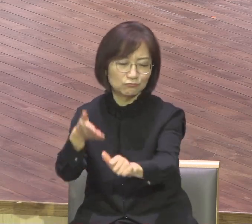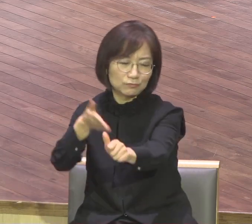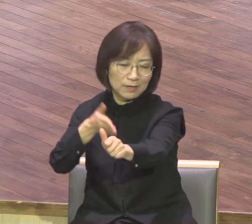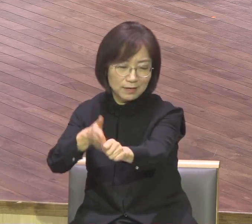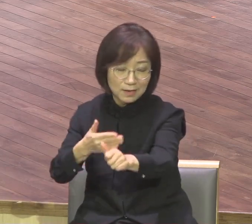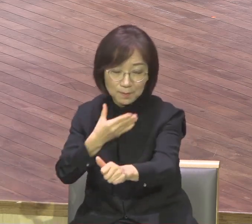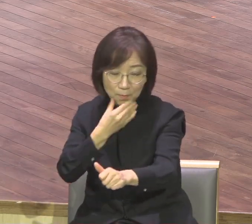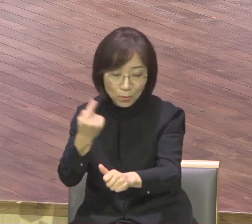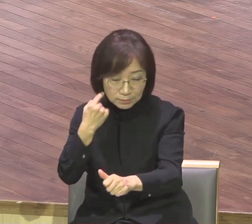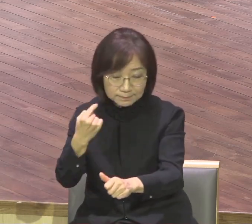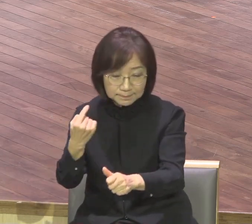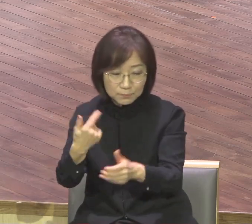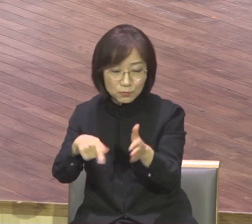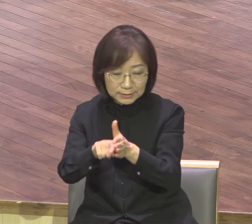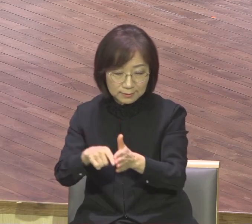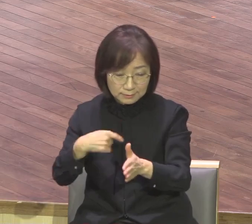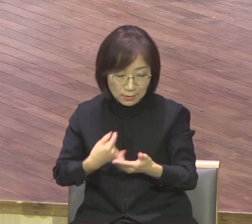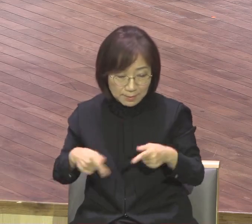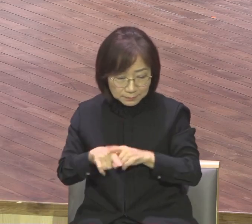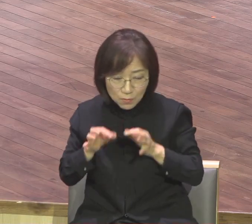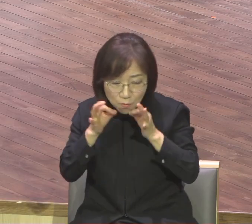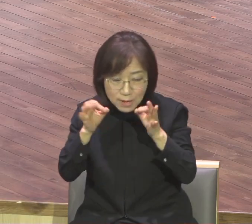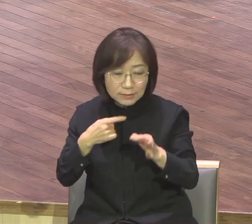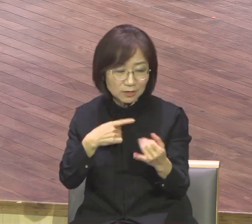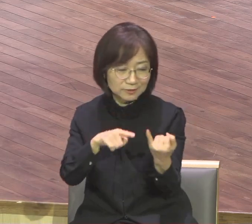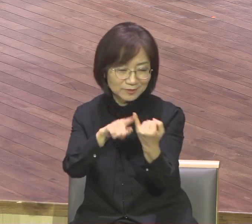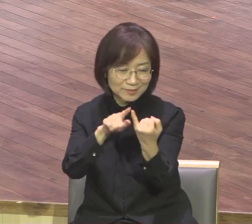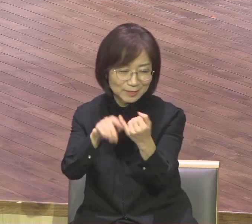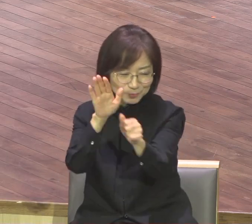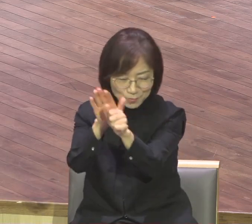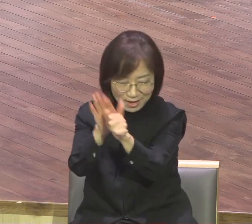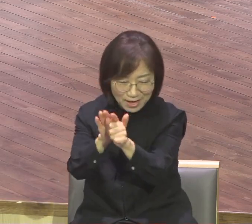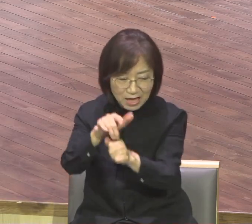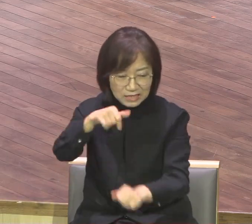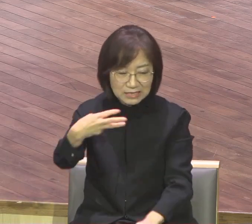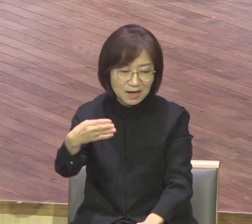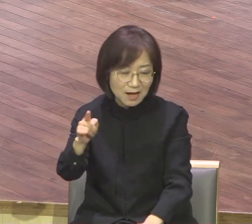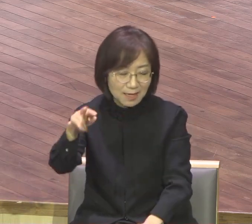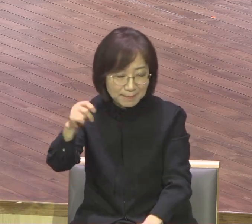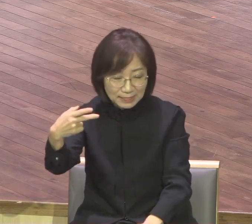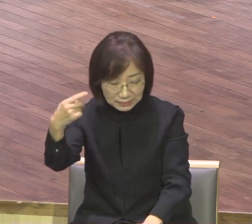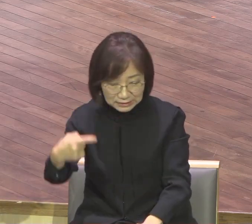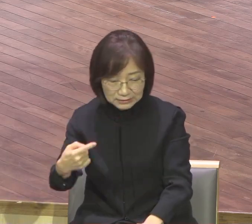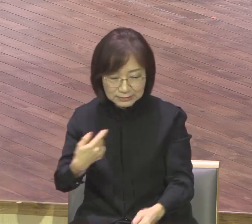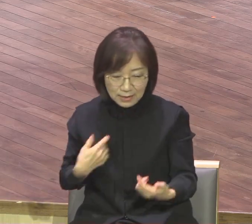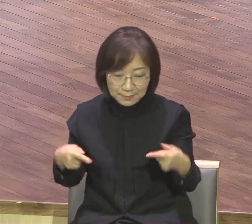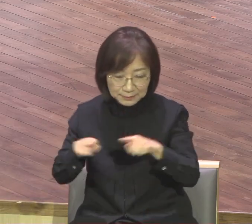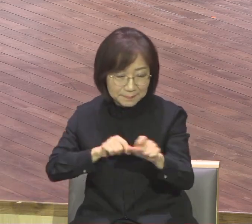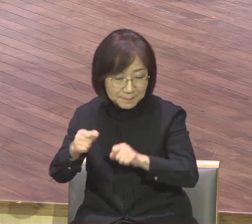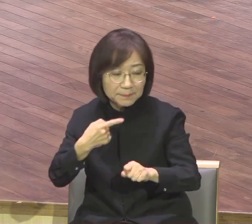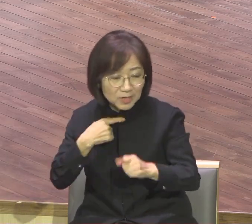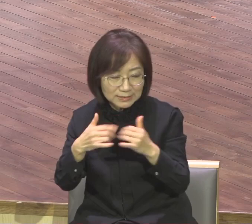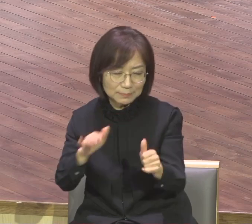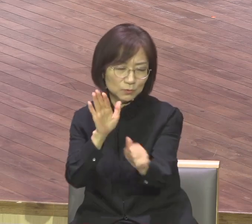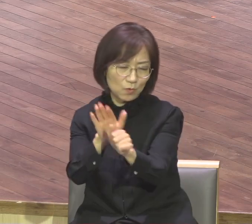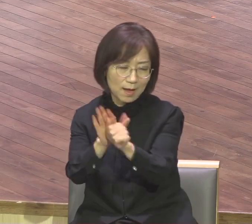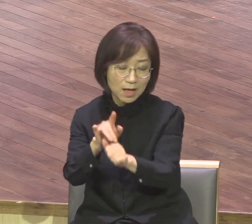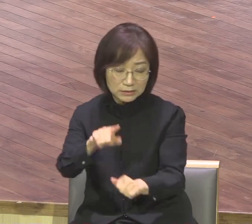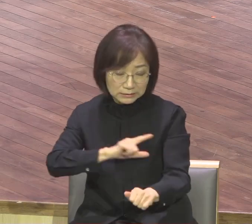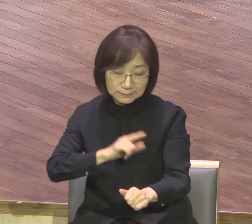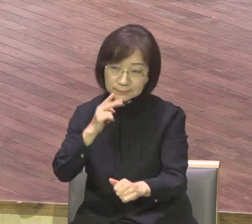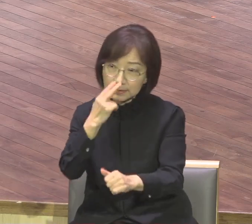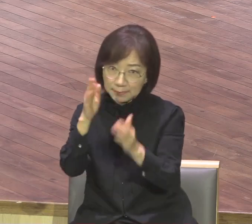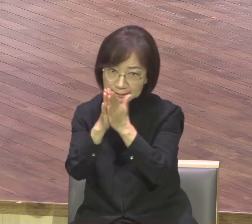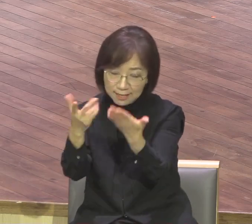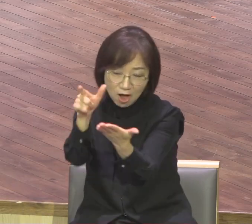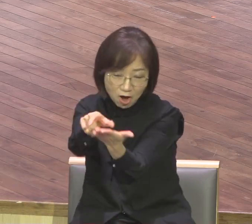함께 힘쓰던 저 여인들을 돕고 또한 글레멘도와 그 외 나의 동역자들을 도우라. 그 이름들이 생명책에